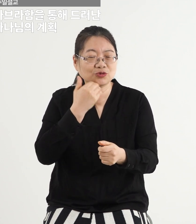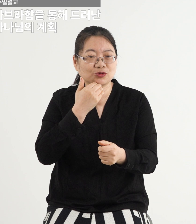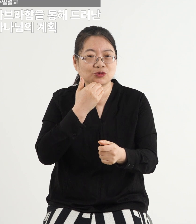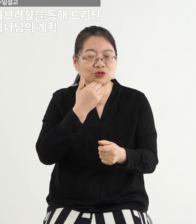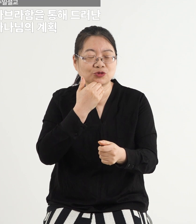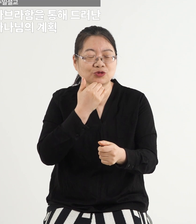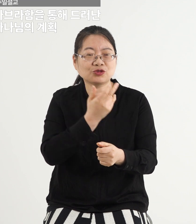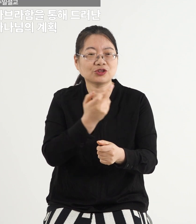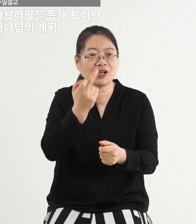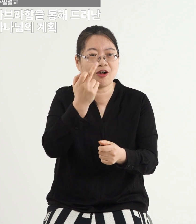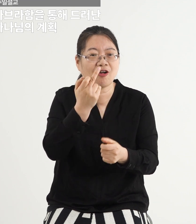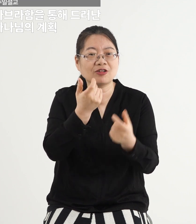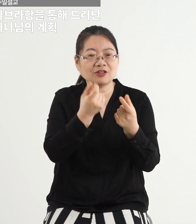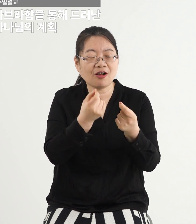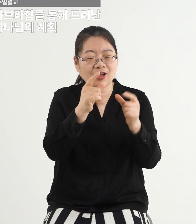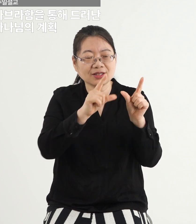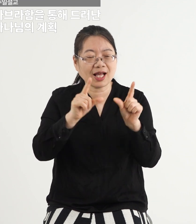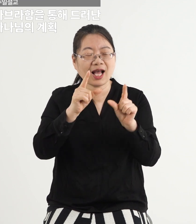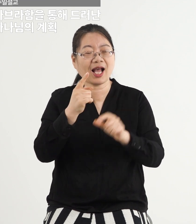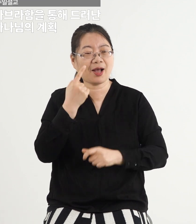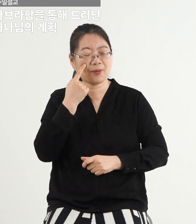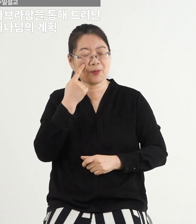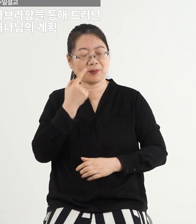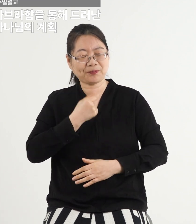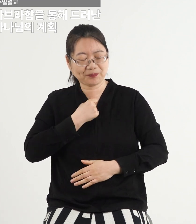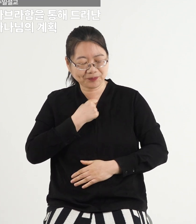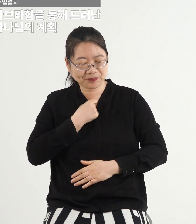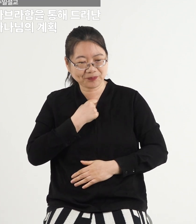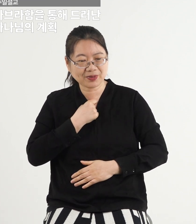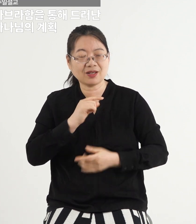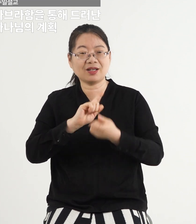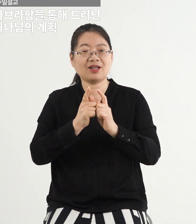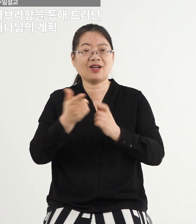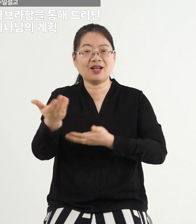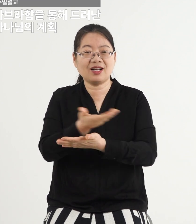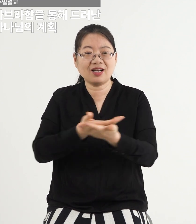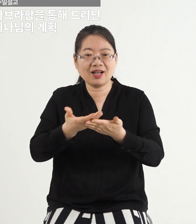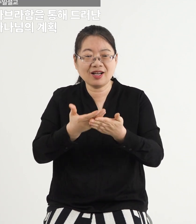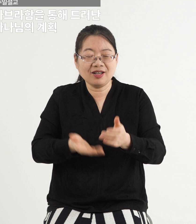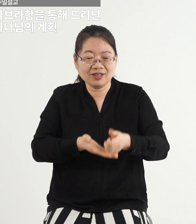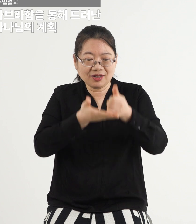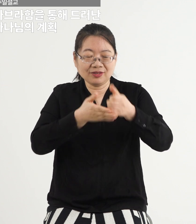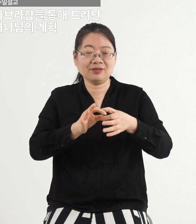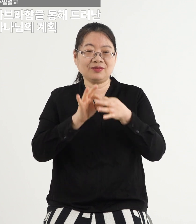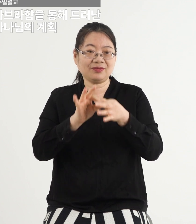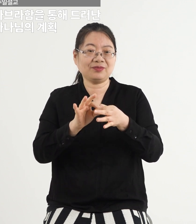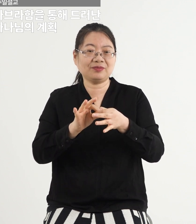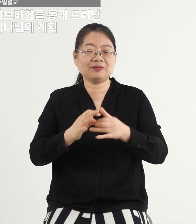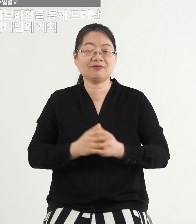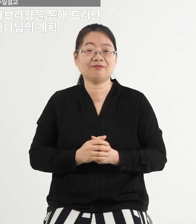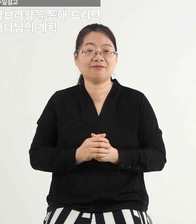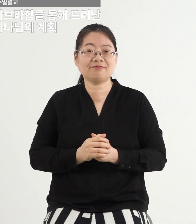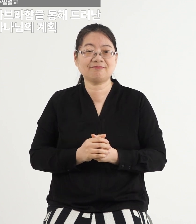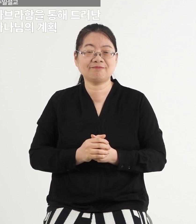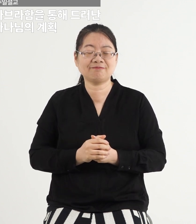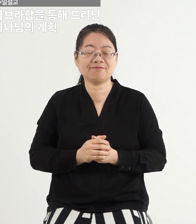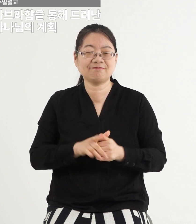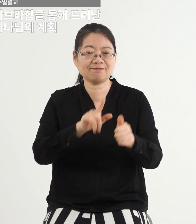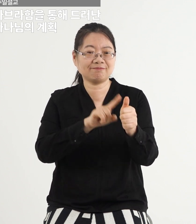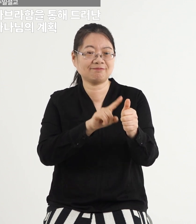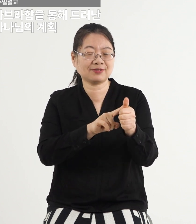간사님 형처럼 살아야 되겠다. 서로 나눔과 섬김을 통해서